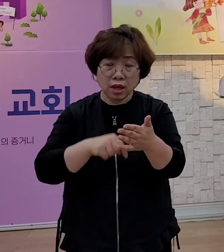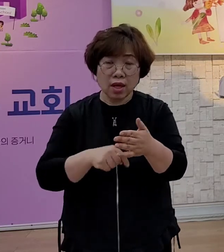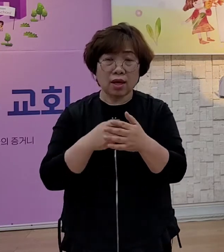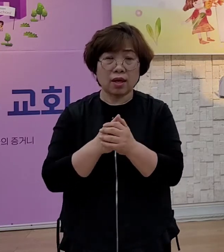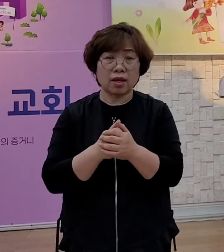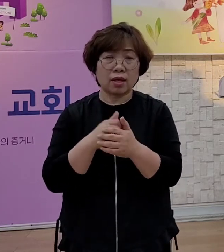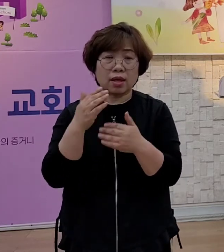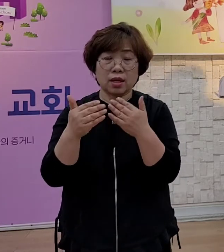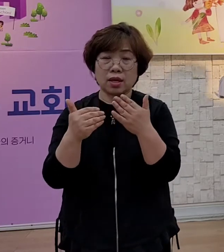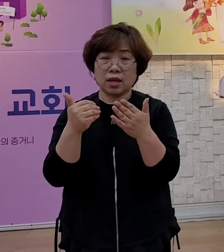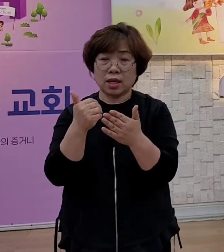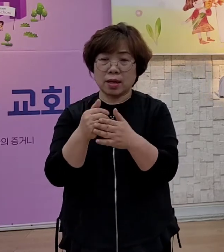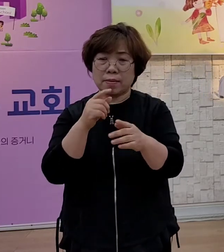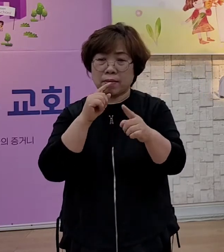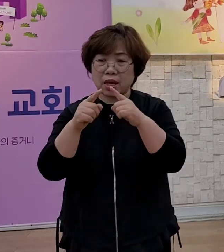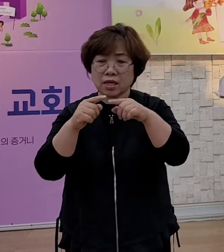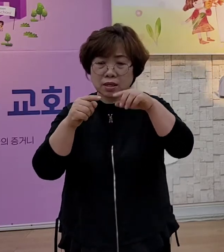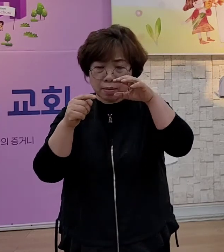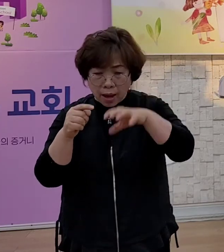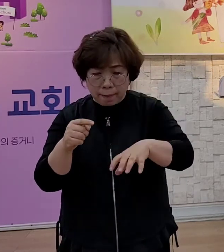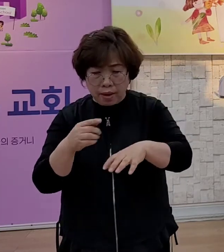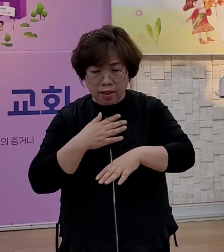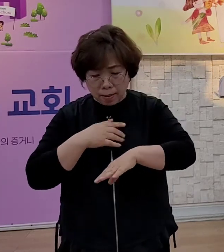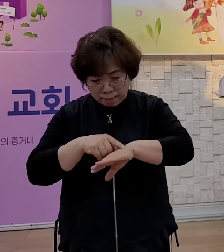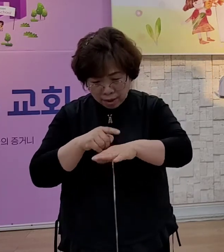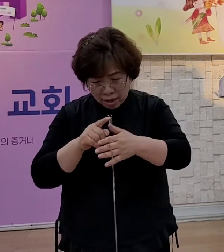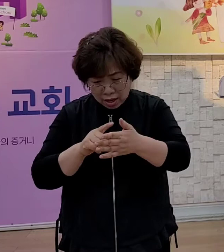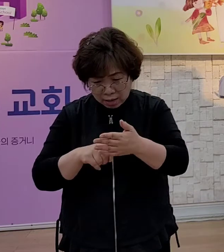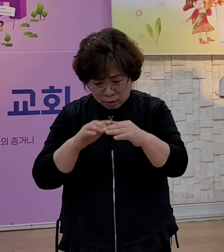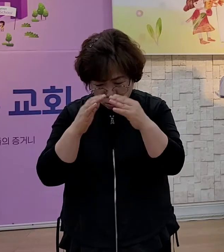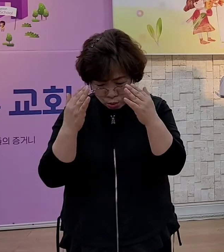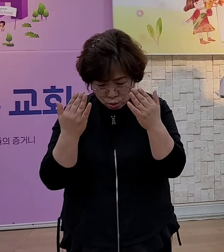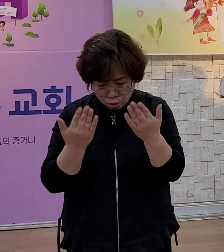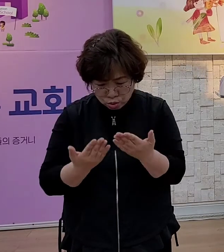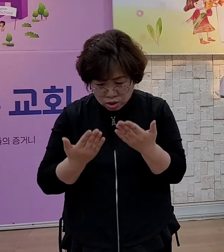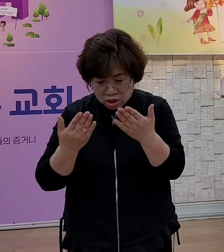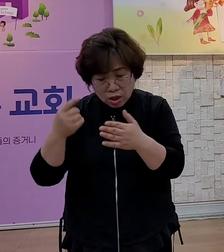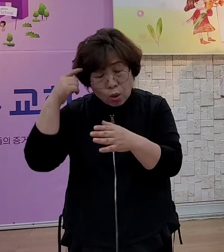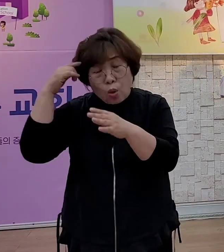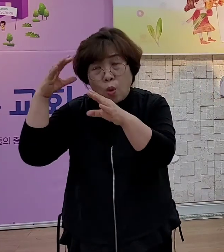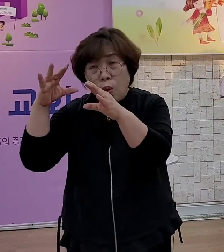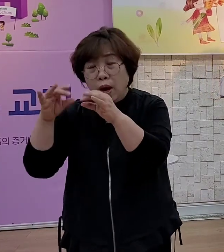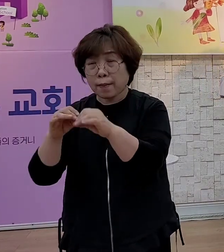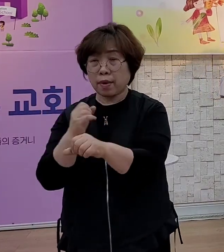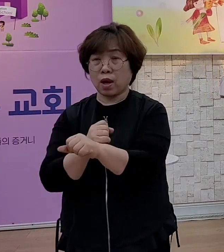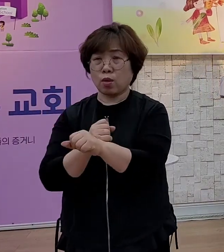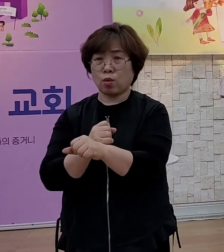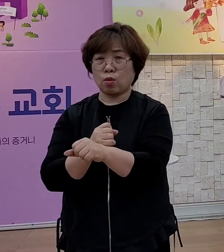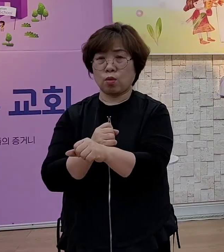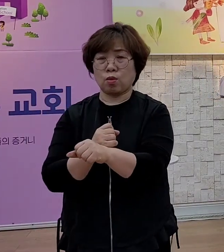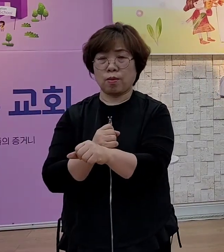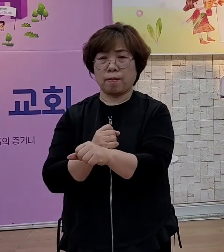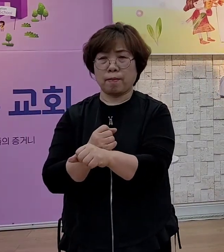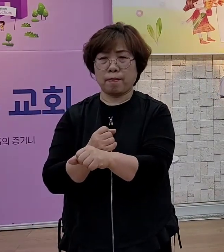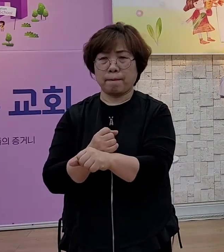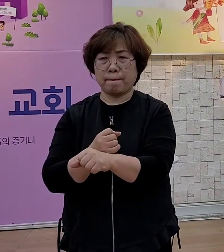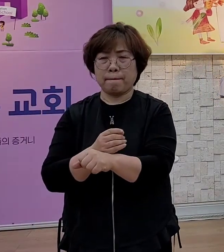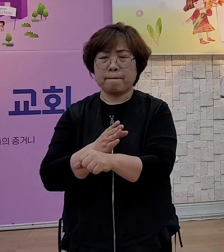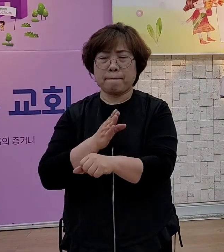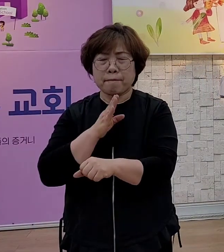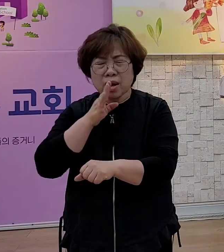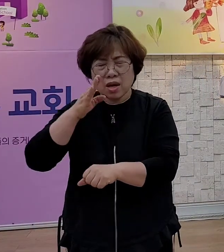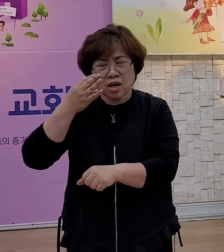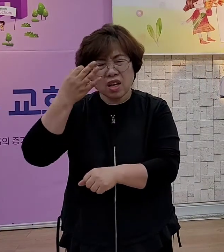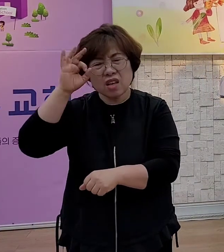이 하나님의 말씀 앞에 우리가 마음을 다해 공감하면서 속히 하라는 뭐예요? 즉각